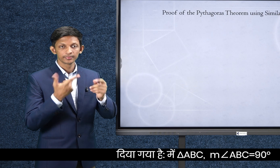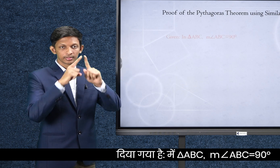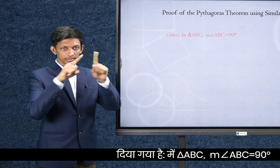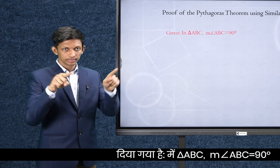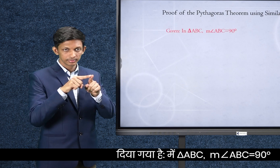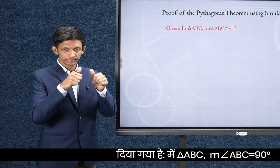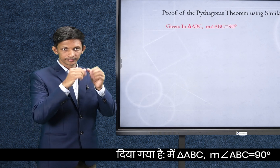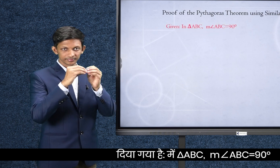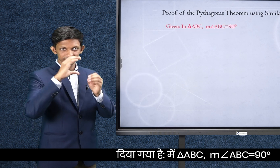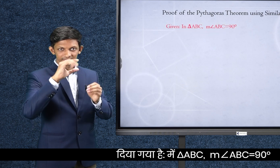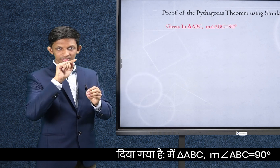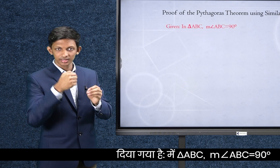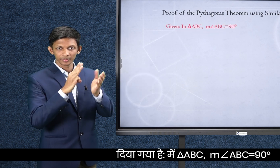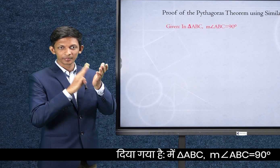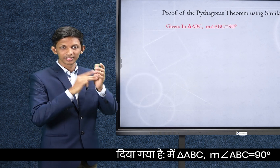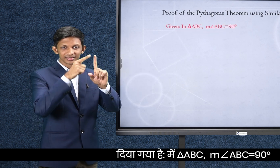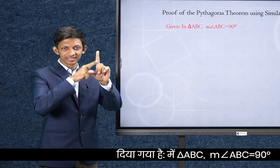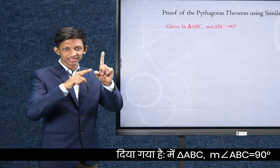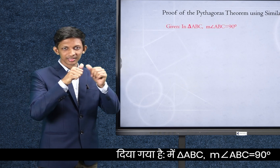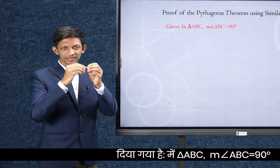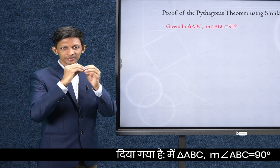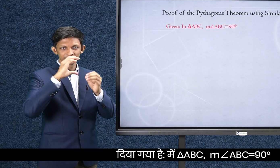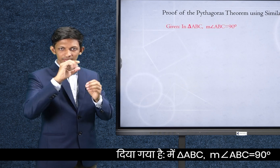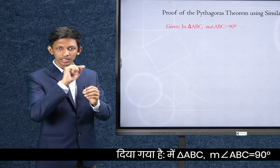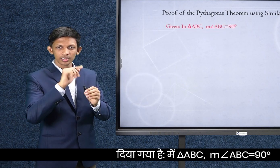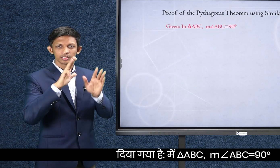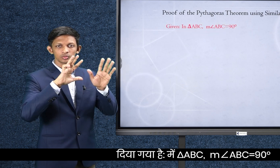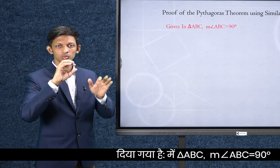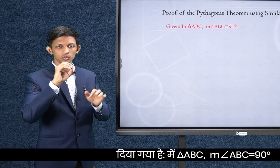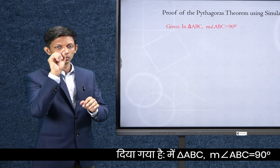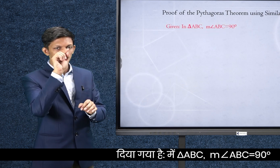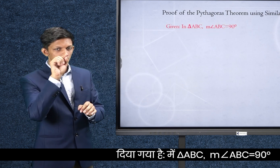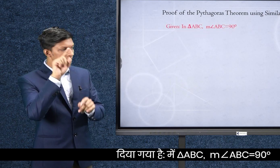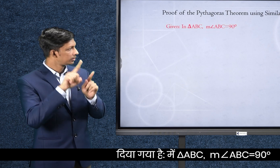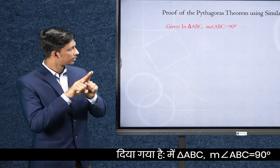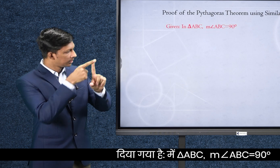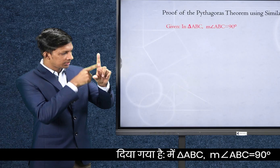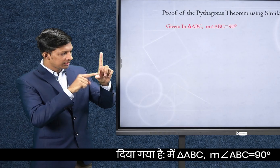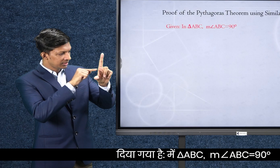दिया गए ही मैं त्रिभुज ABC कामा ए एंगल ABC इज इक्वल 90 डिग्रीज